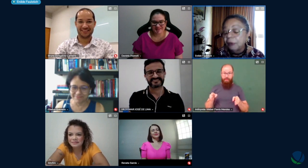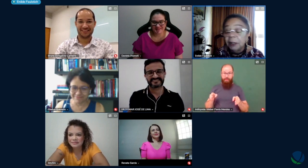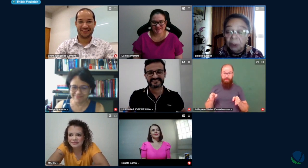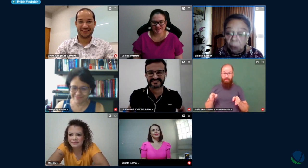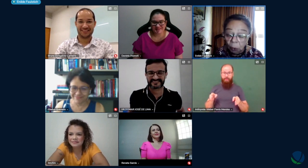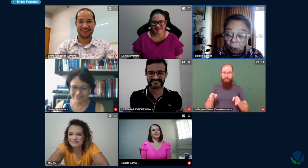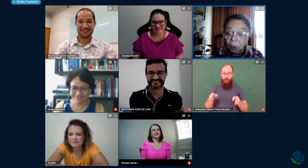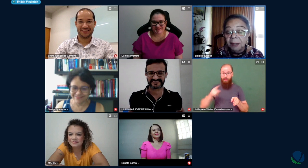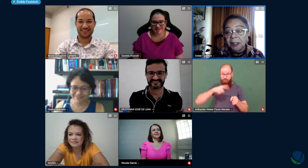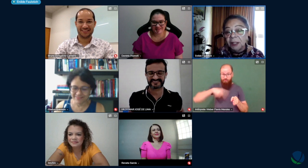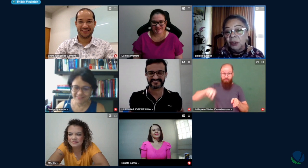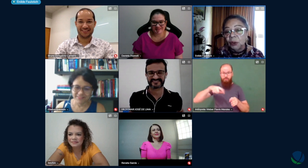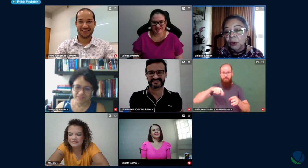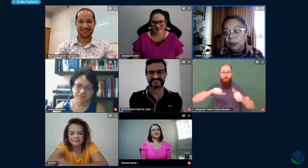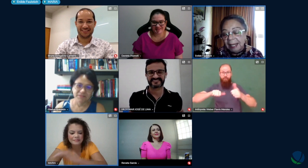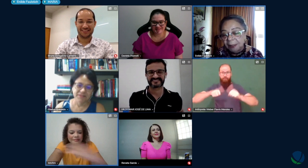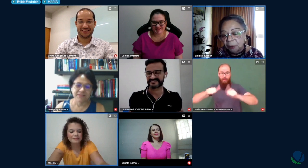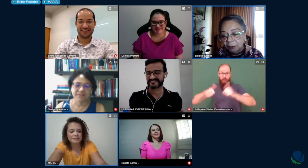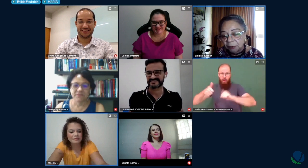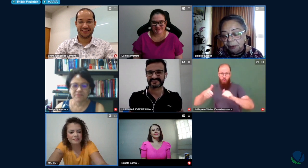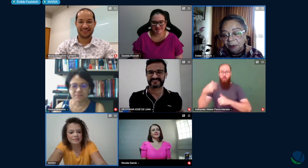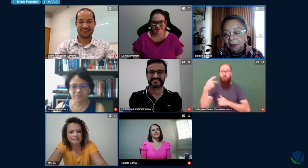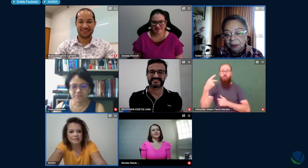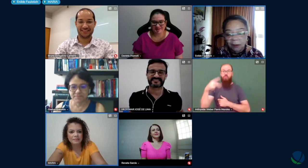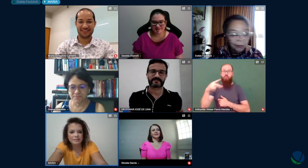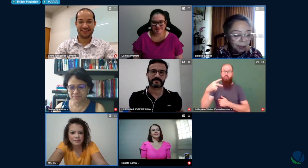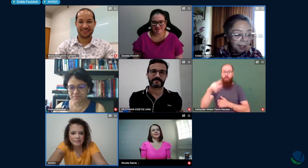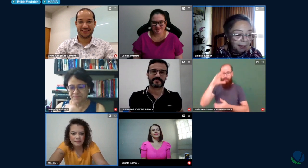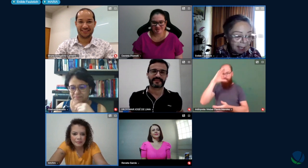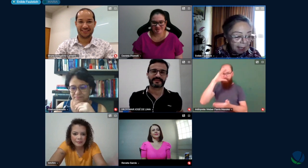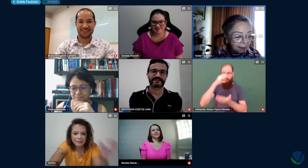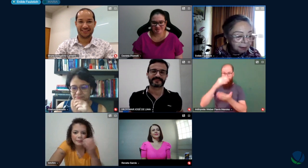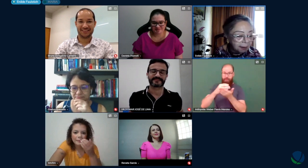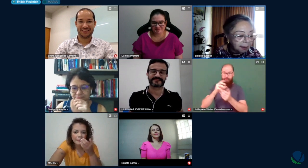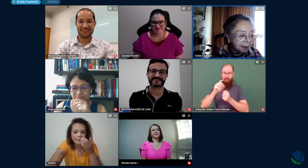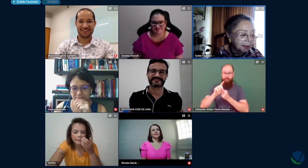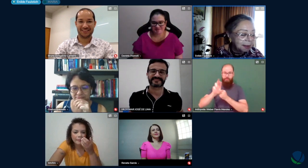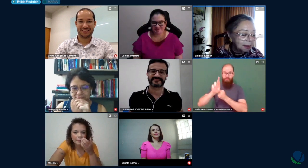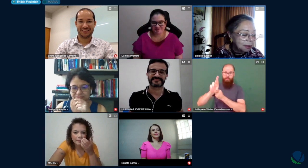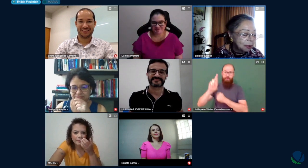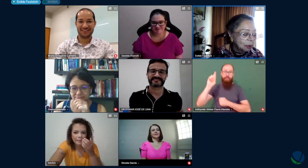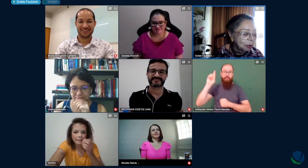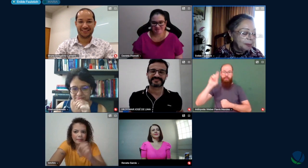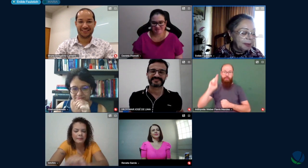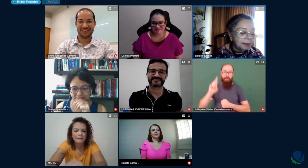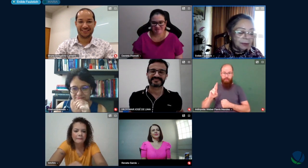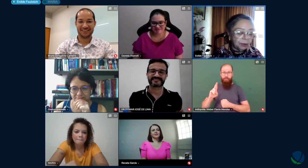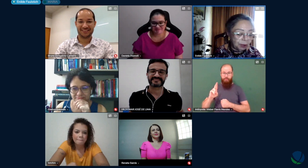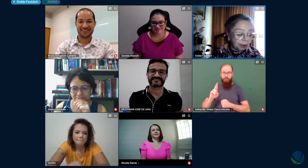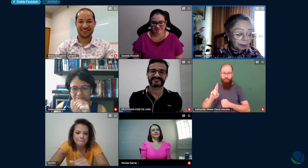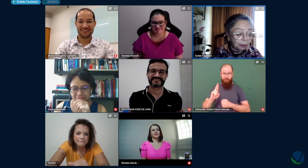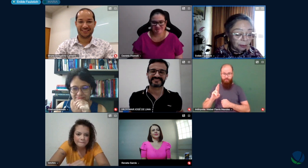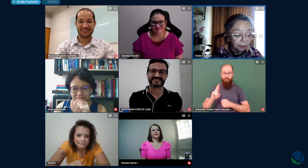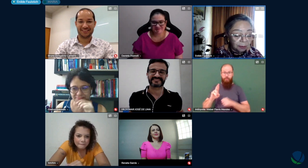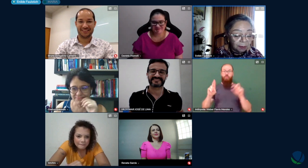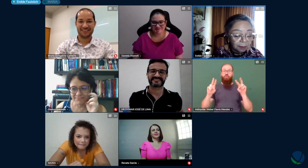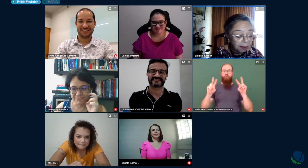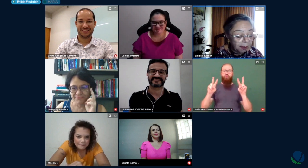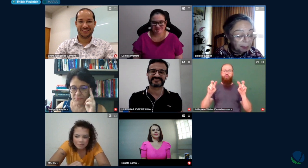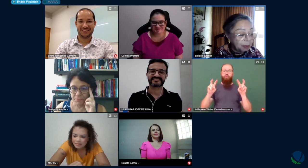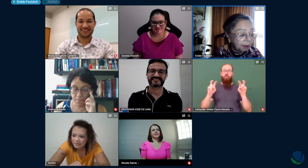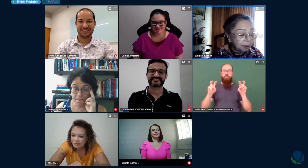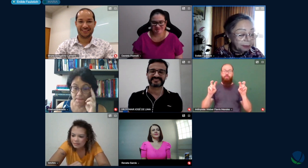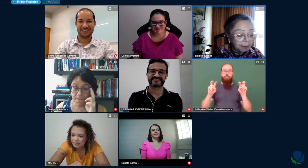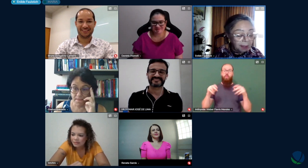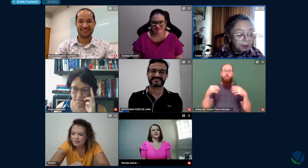que avaliou a tese de doutorado de Renata, sob esse título...